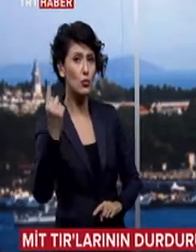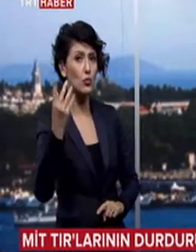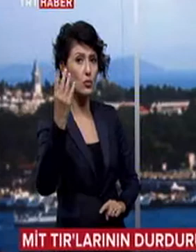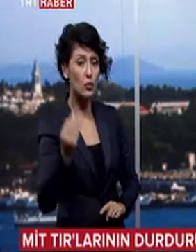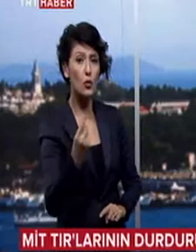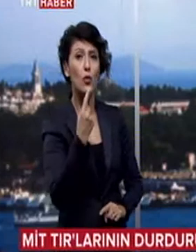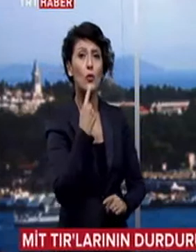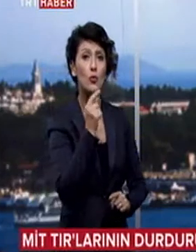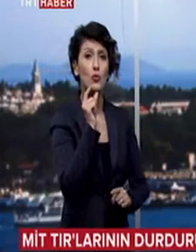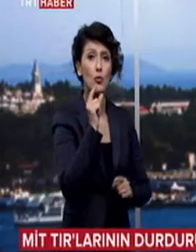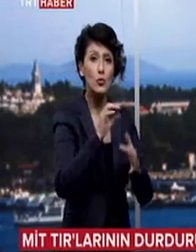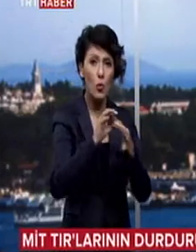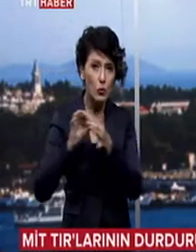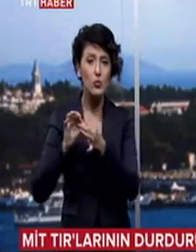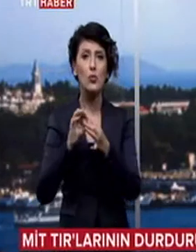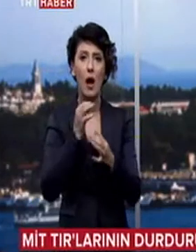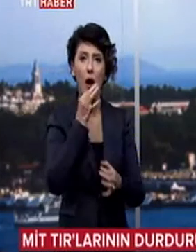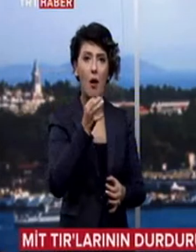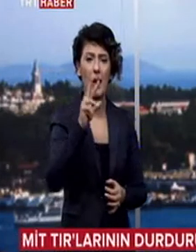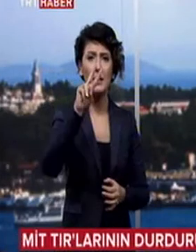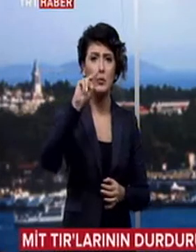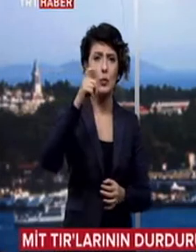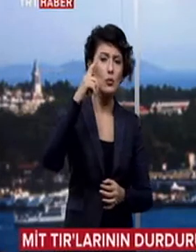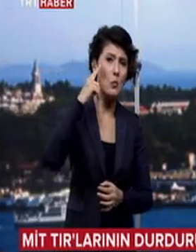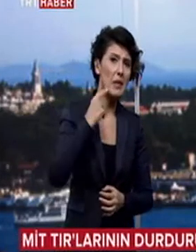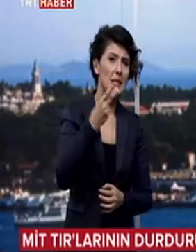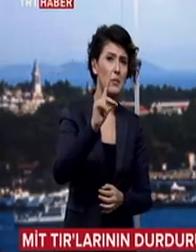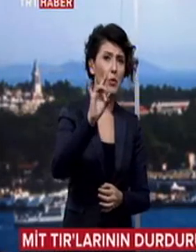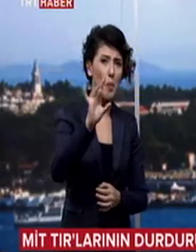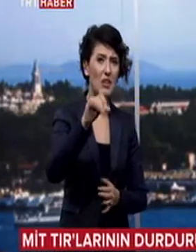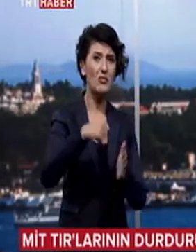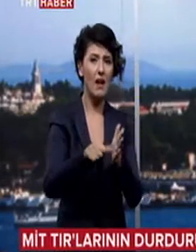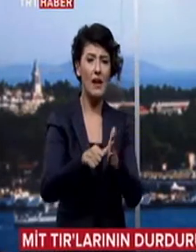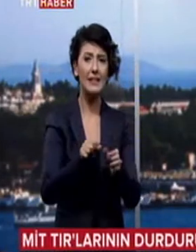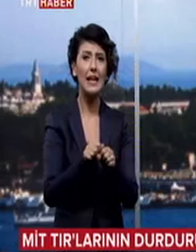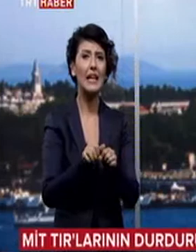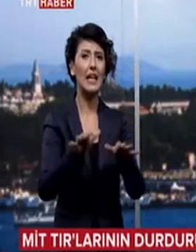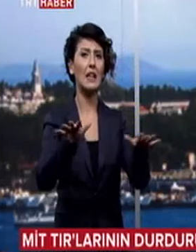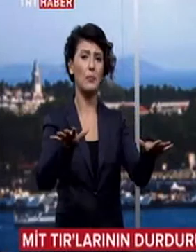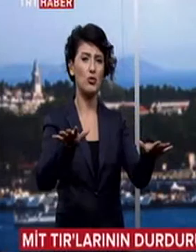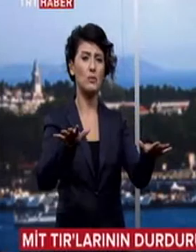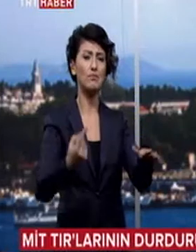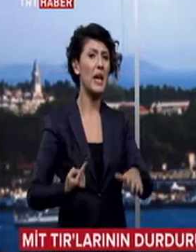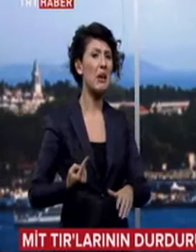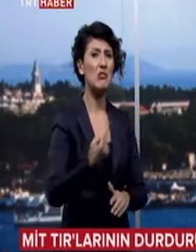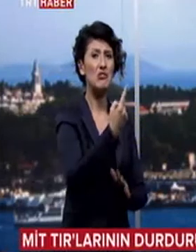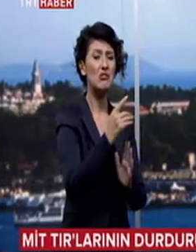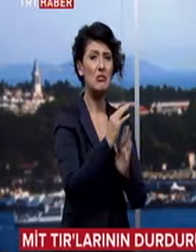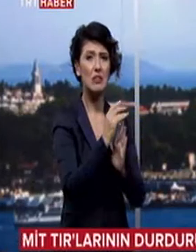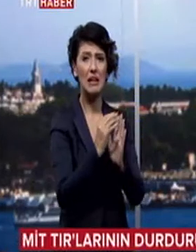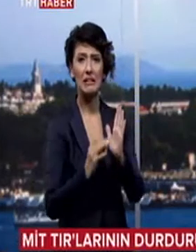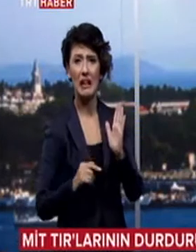suç duyurusunda bulunduğu söz konusu haber 29 Mayıs 2015 tarihinde yayınlanmıştı.